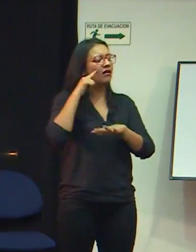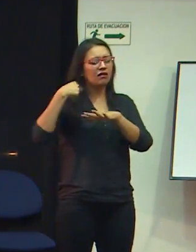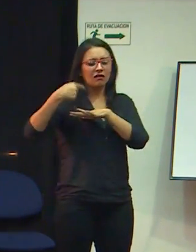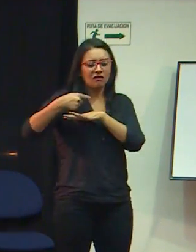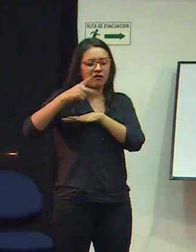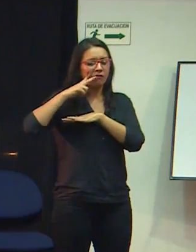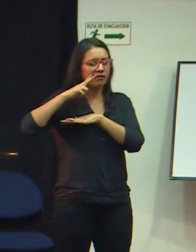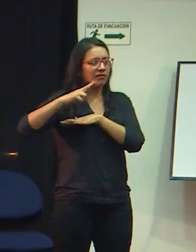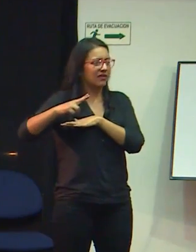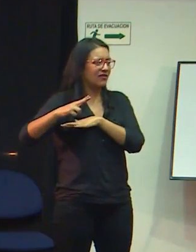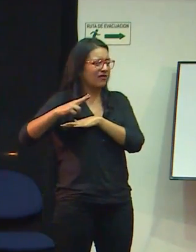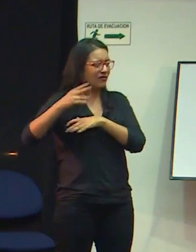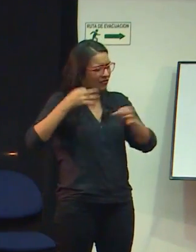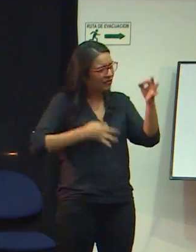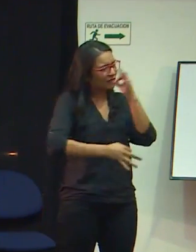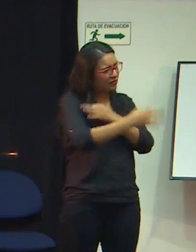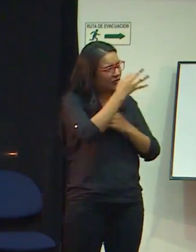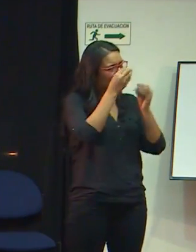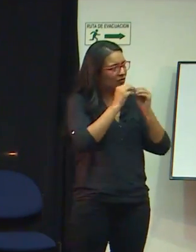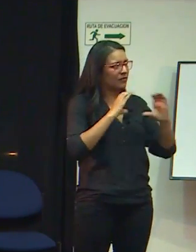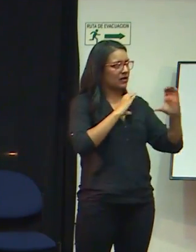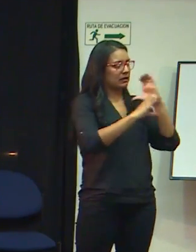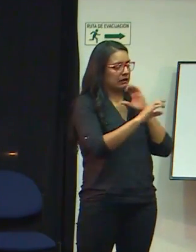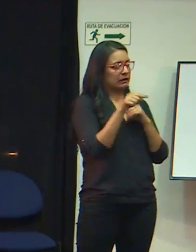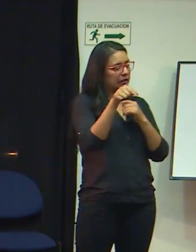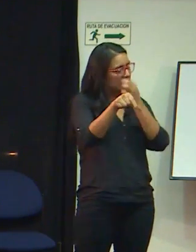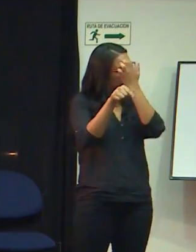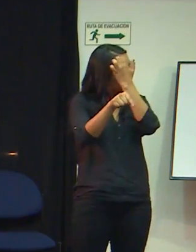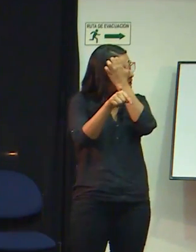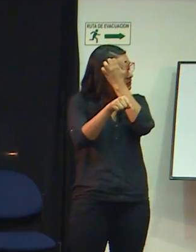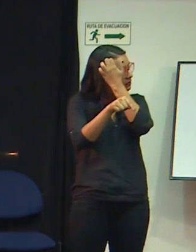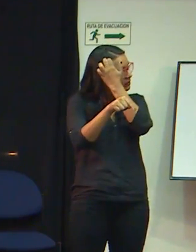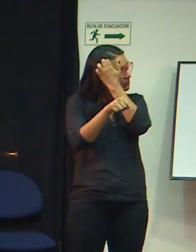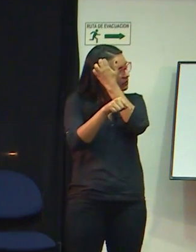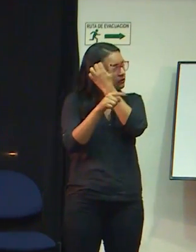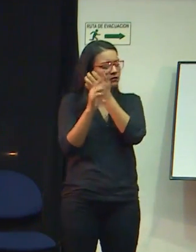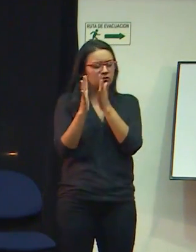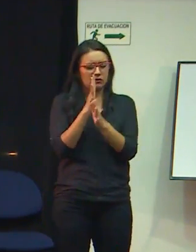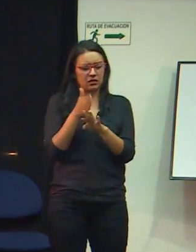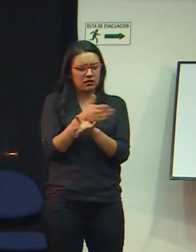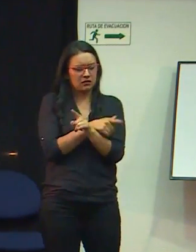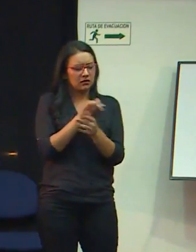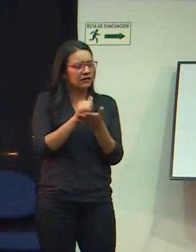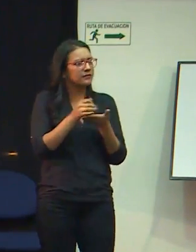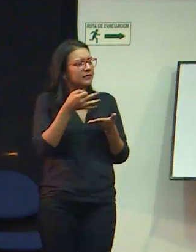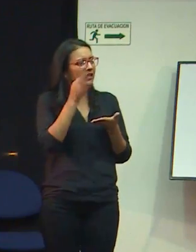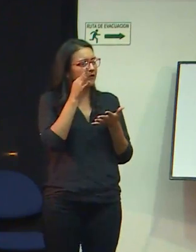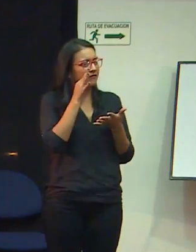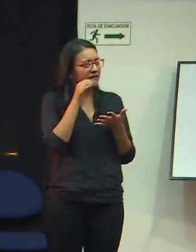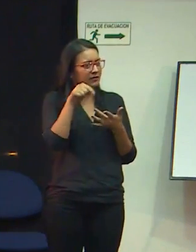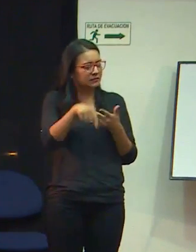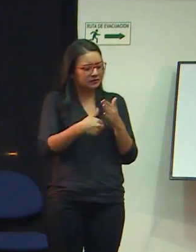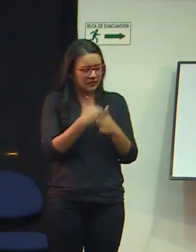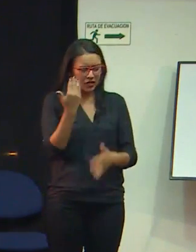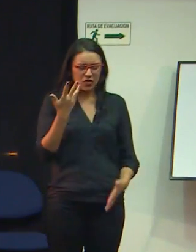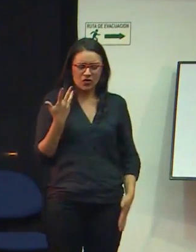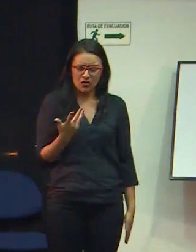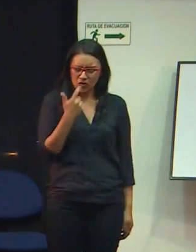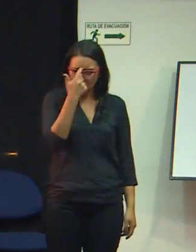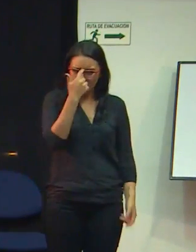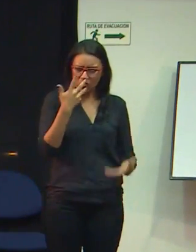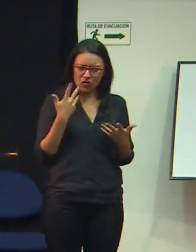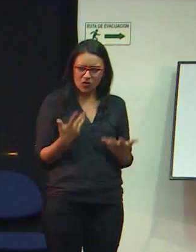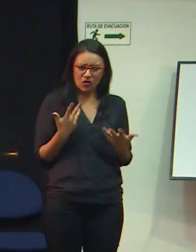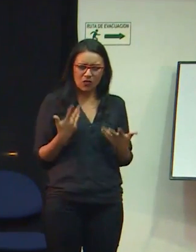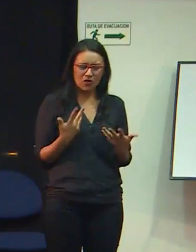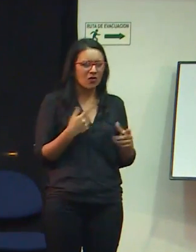tradicionales. Y creo que es una de las cosas que se nombró al iniciar este café, y es cómo buscamos otros medios